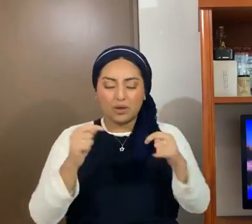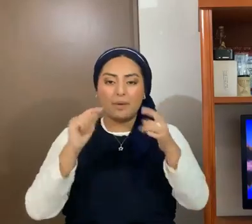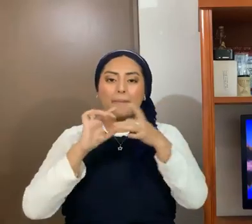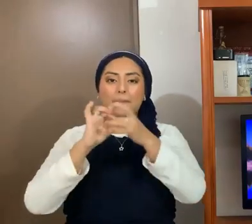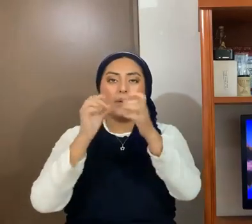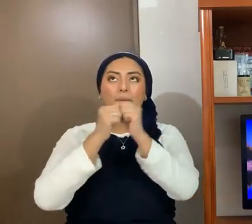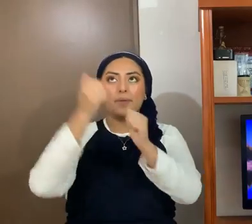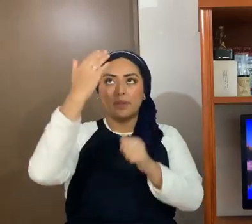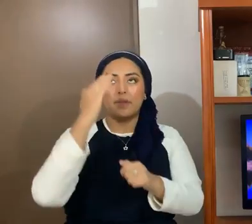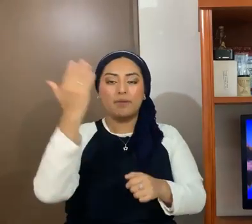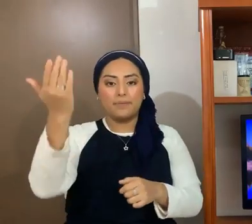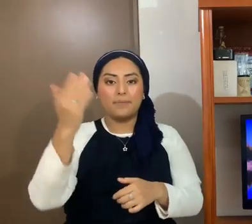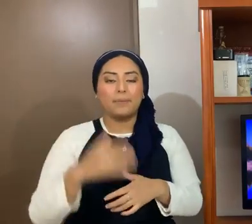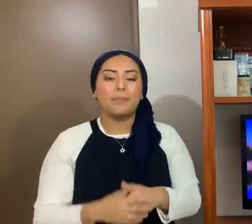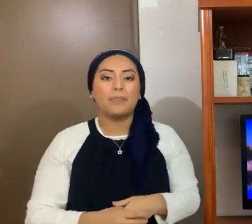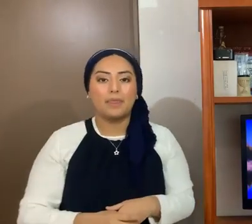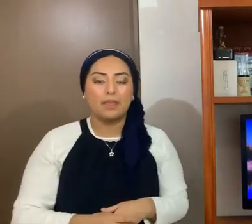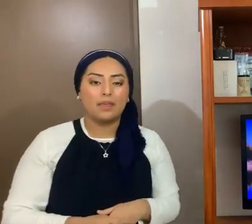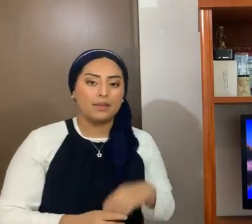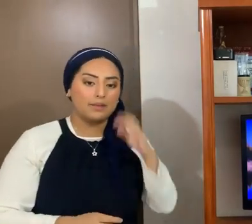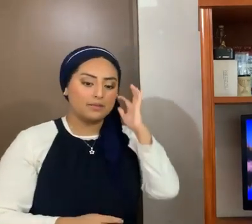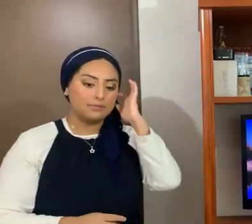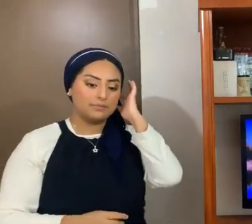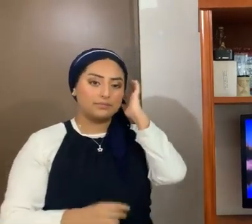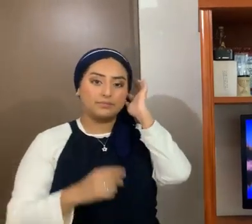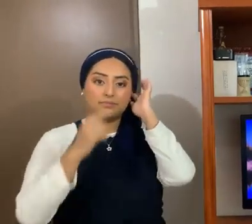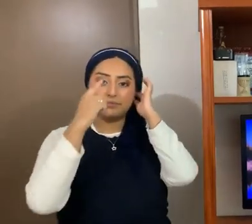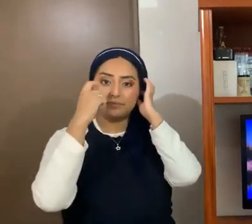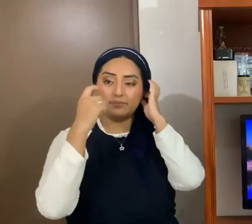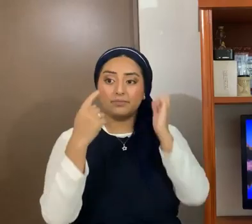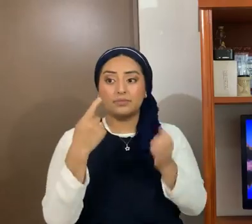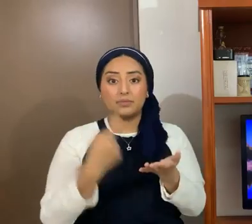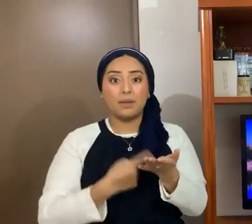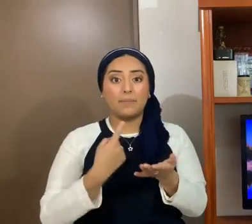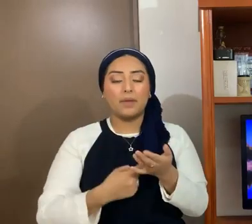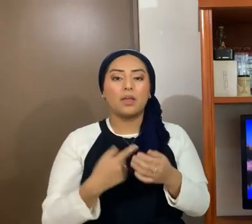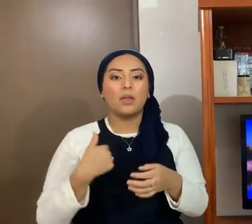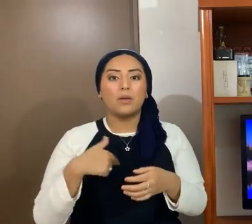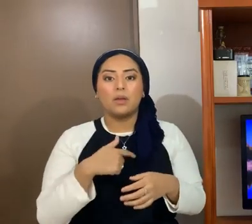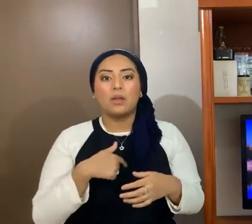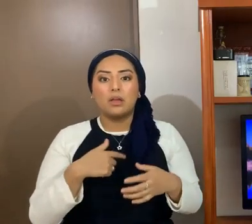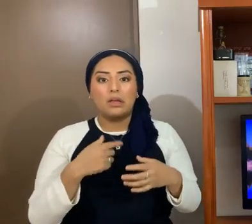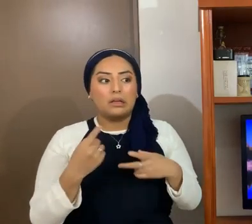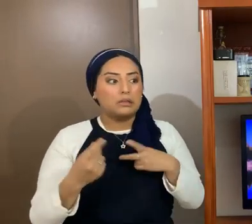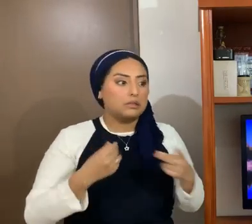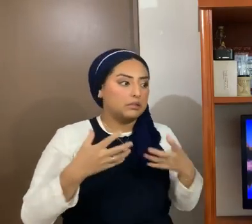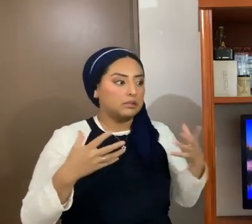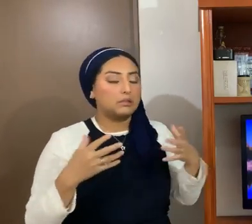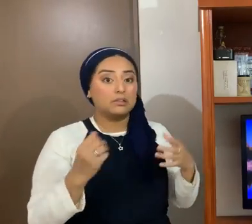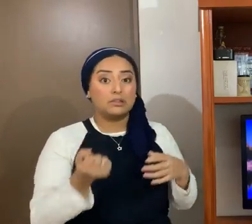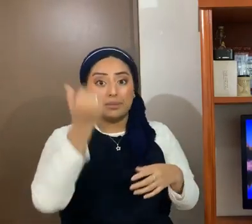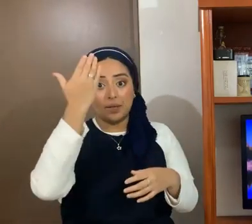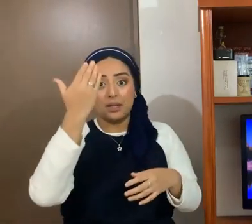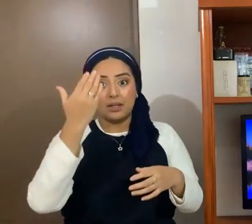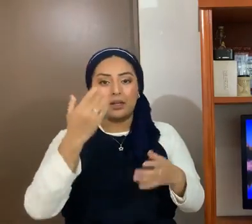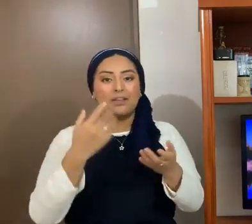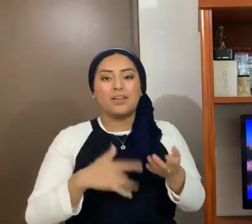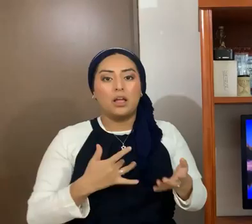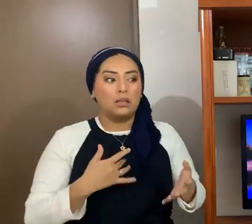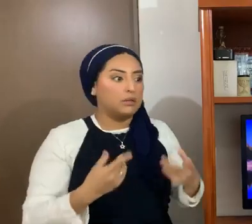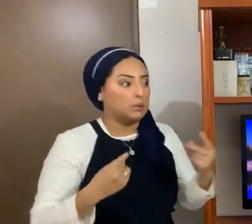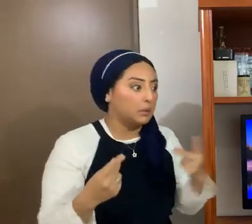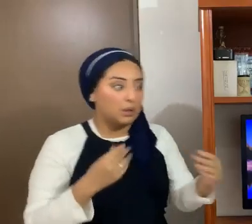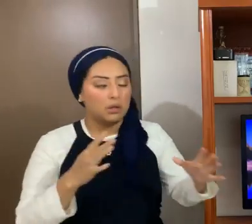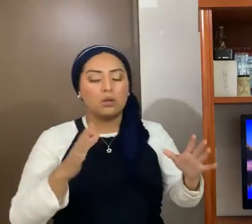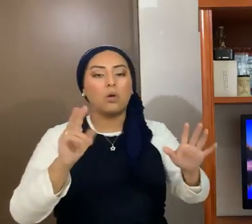comunión con el Eterno. ¿Por qué digo primero relajarnos? Porque a veces va uno con el ritmo tan acelerado que en Shabbat está uno también así como